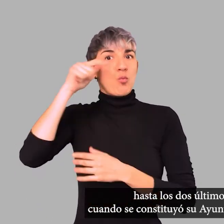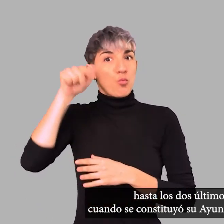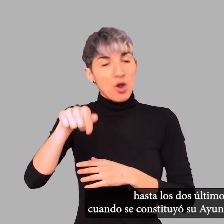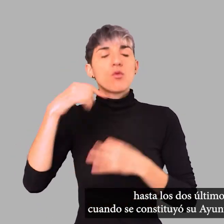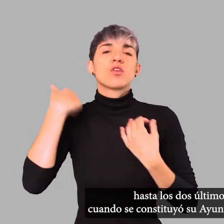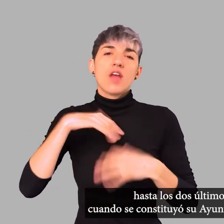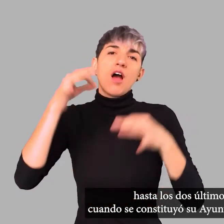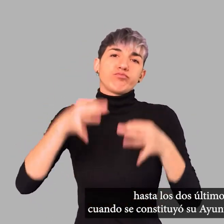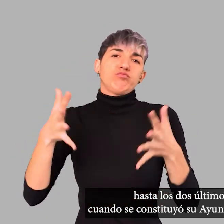en 1819.